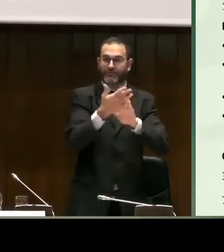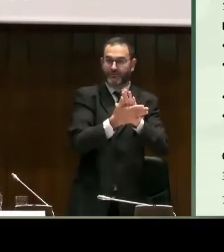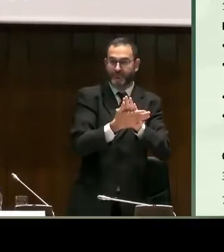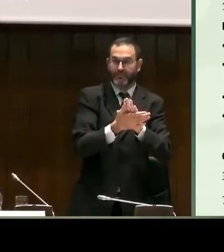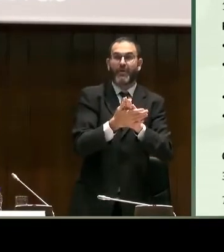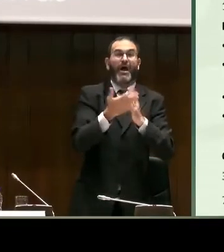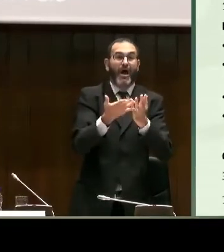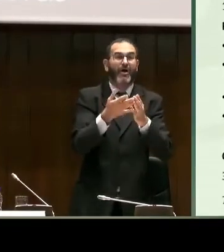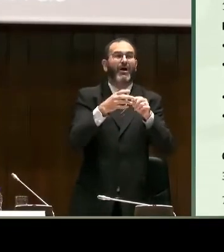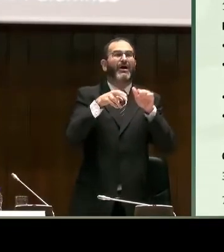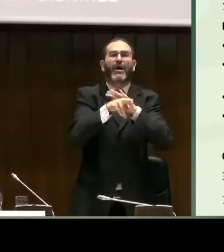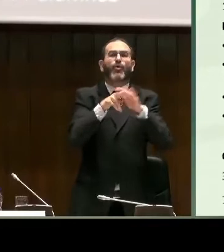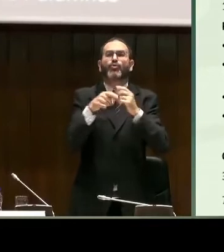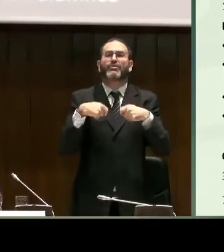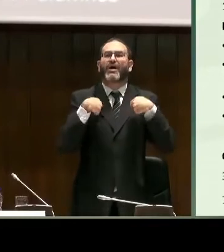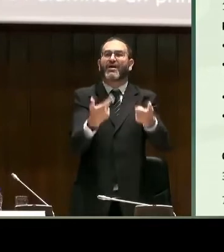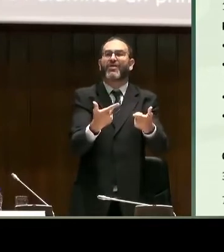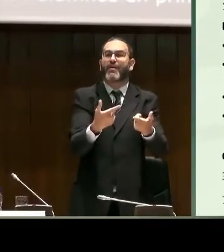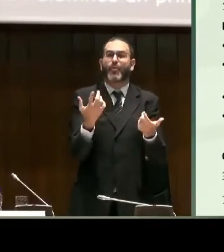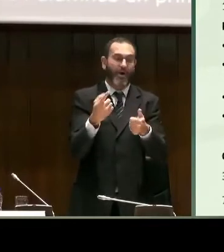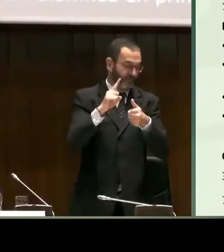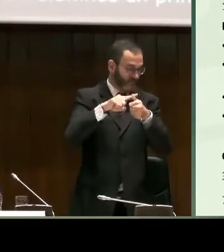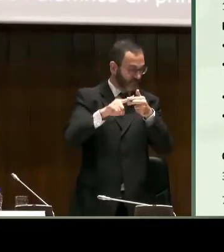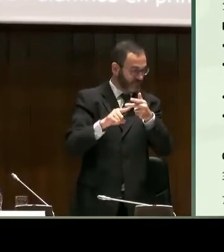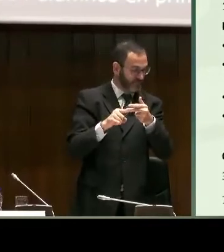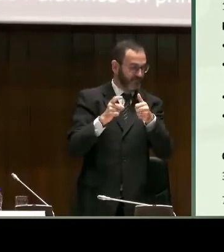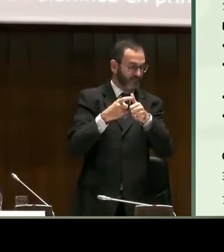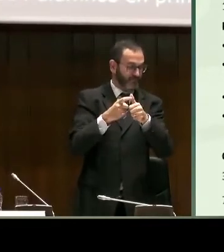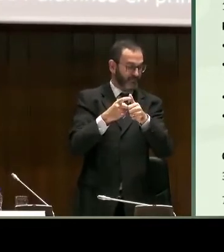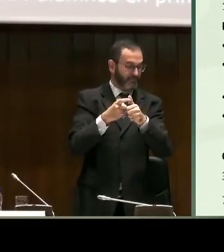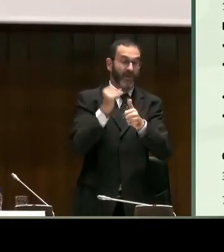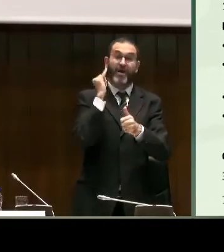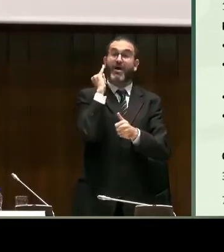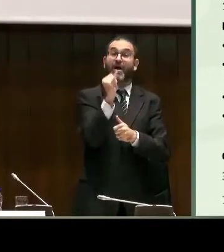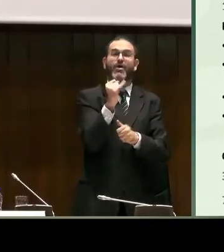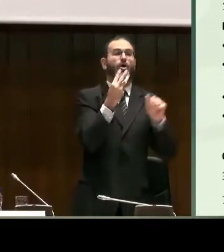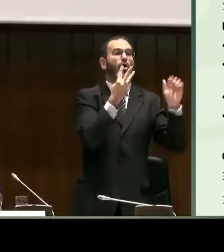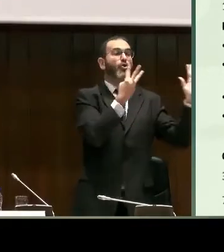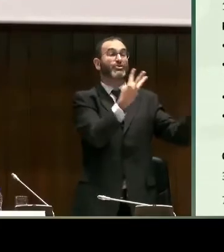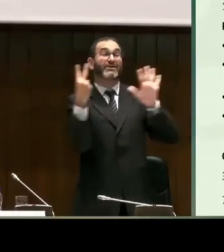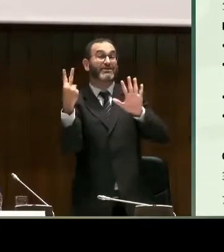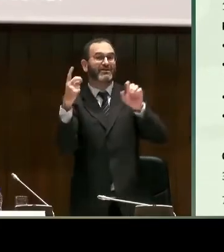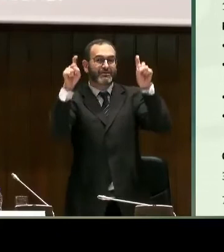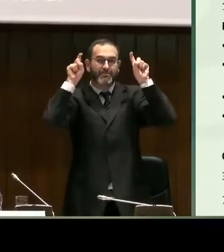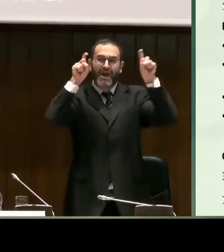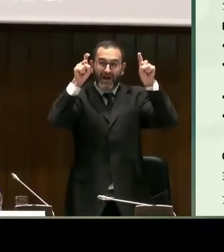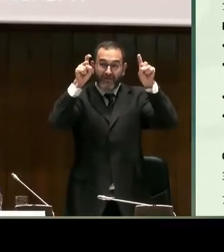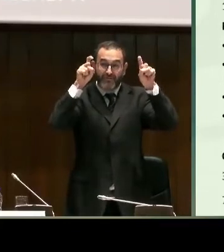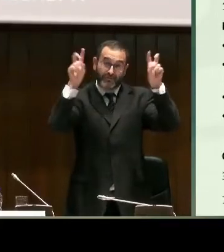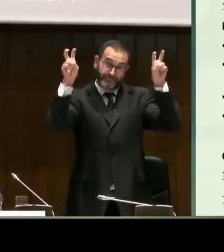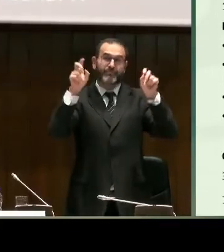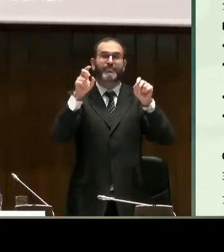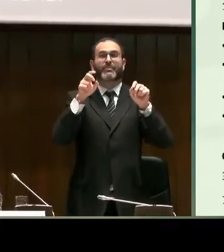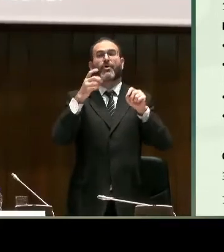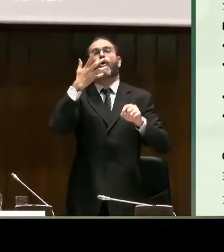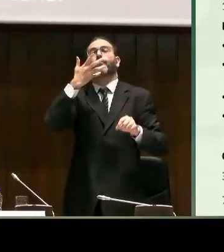alumnado necesita recursos vinculados a la lengua de signos. ¿Quién aporta esos recursos o qué recursos se aportan?